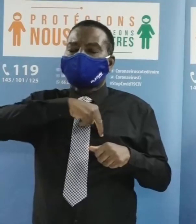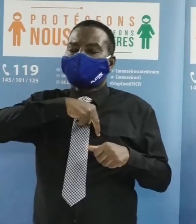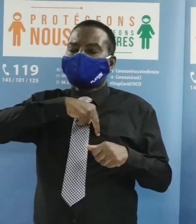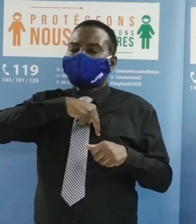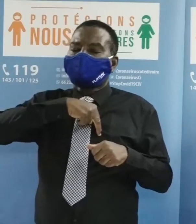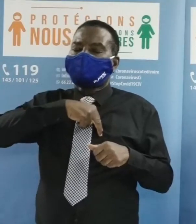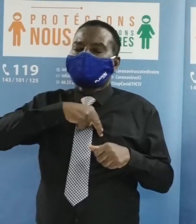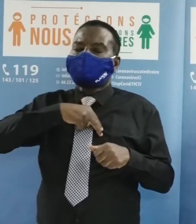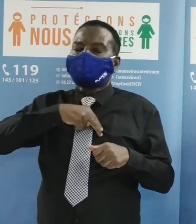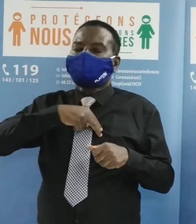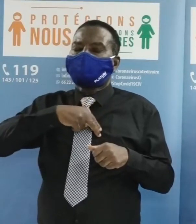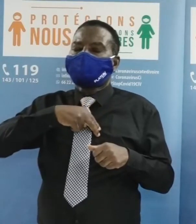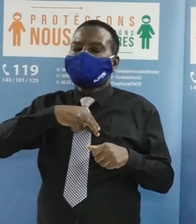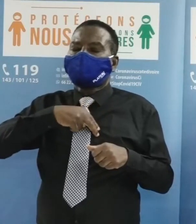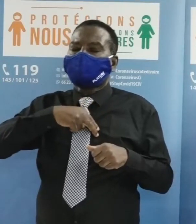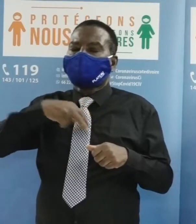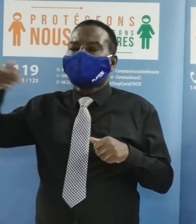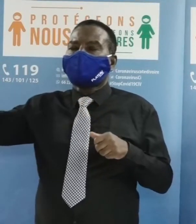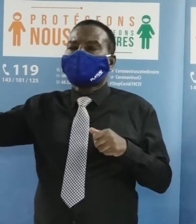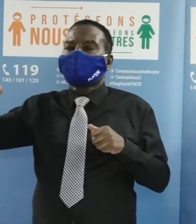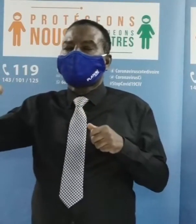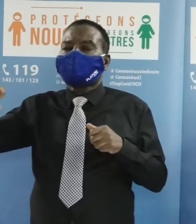priver d'oxygène